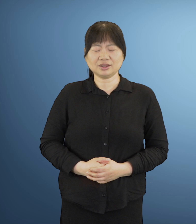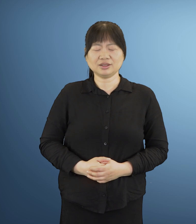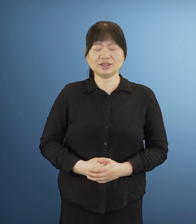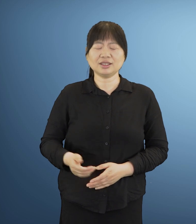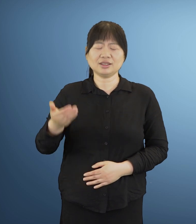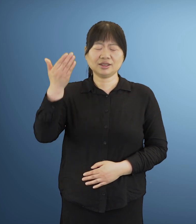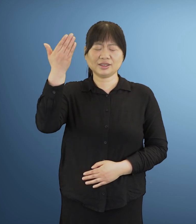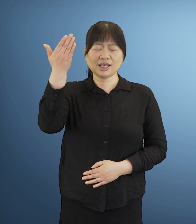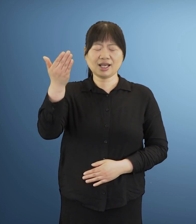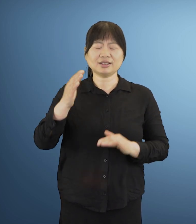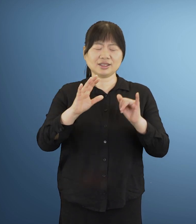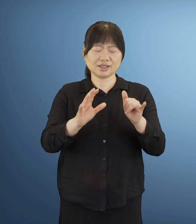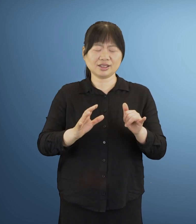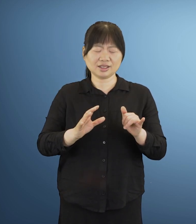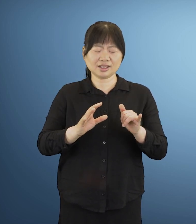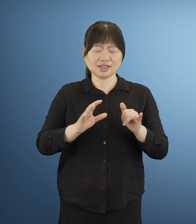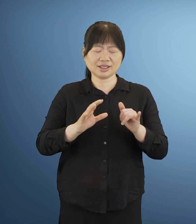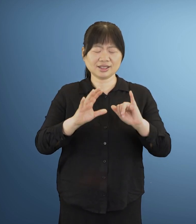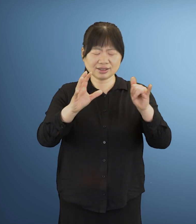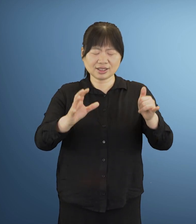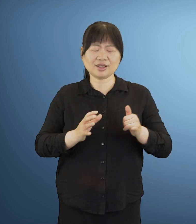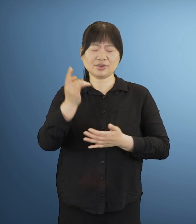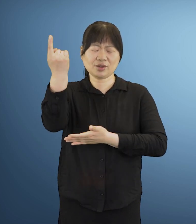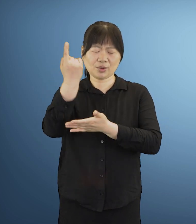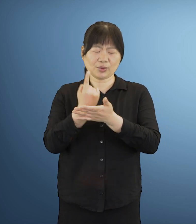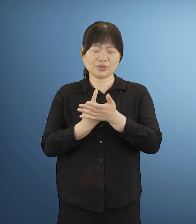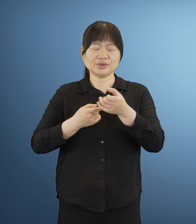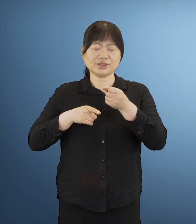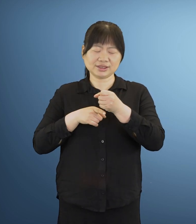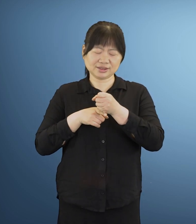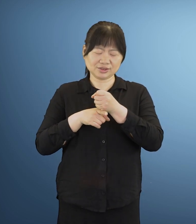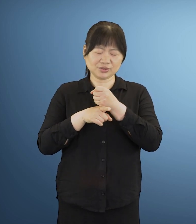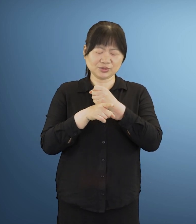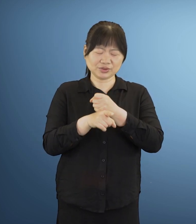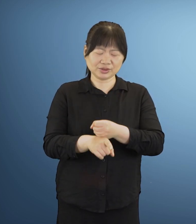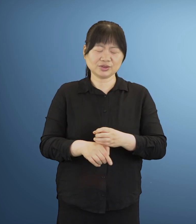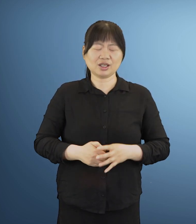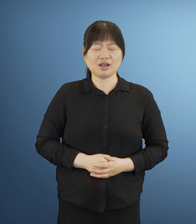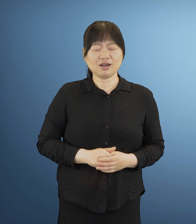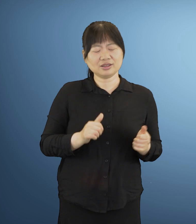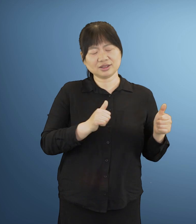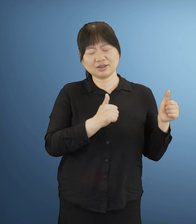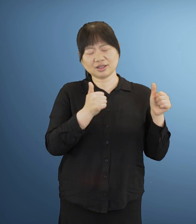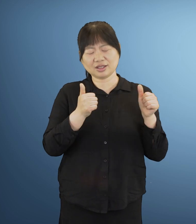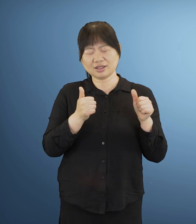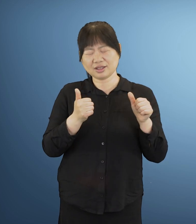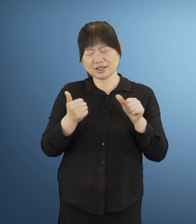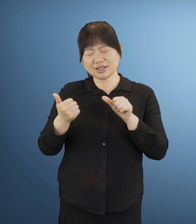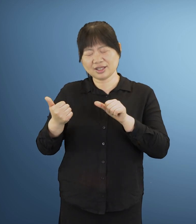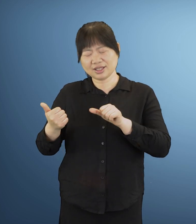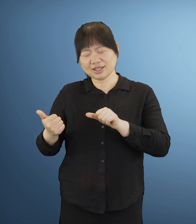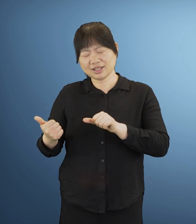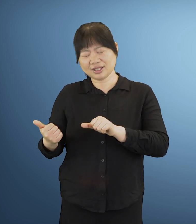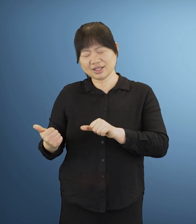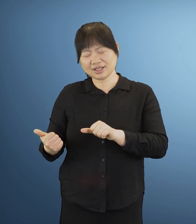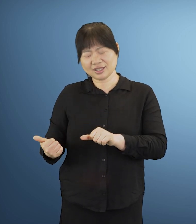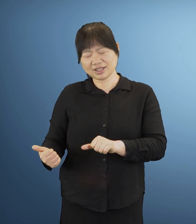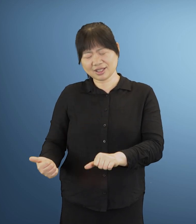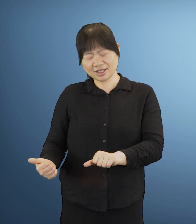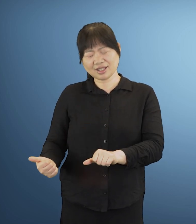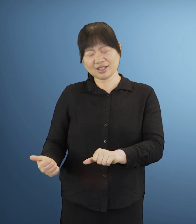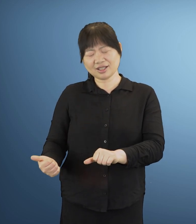그가 이 땅에 오신 이유, 죽어야